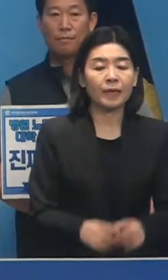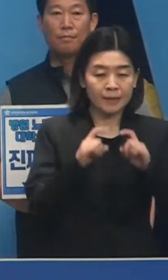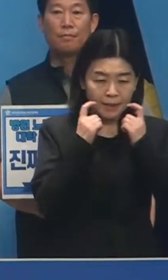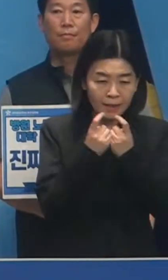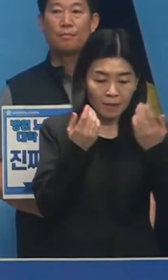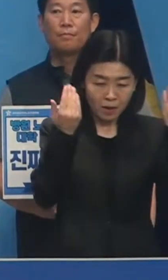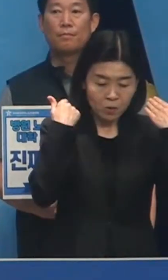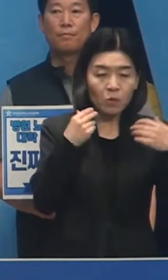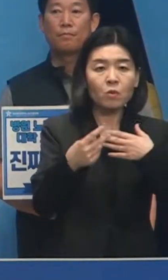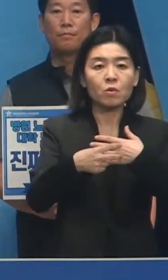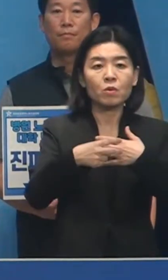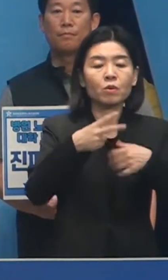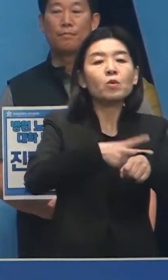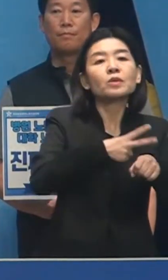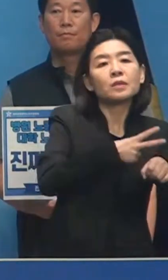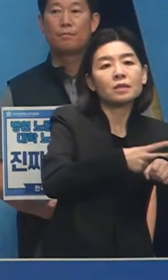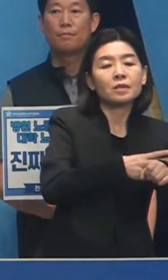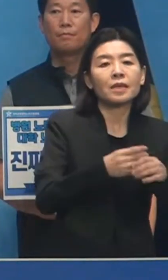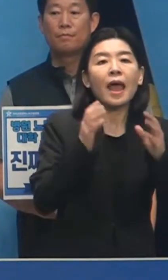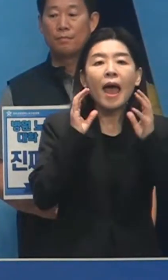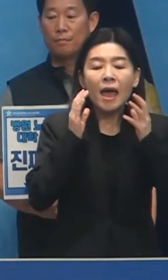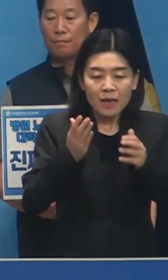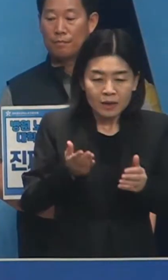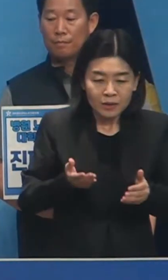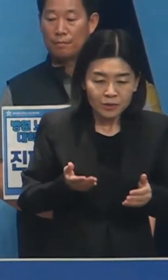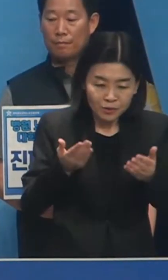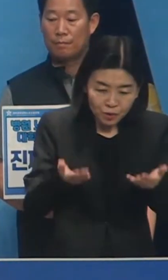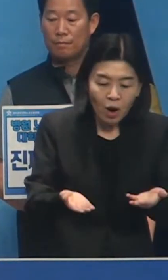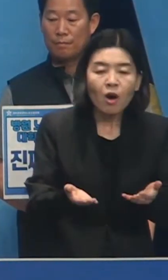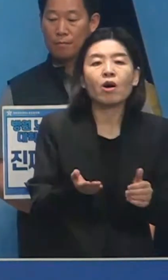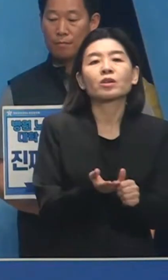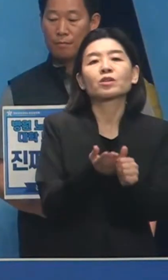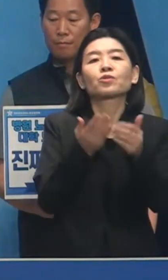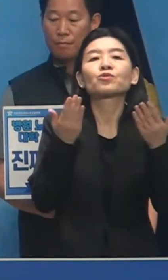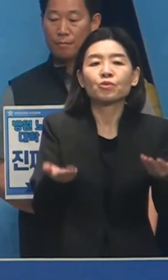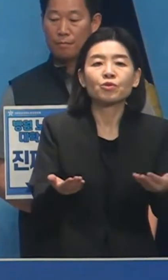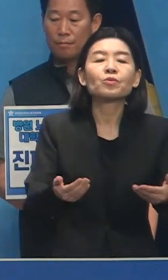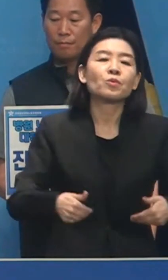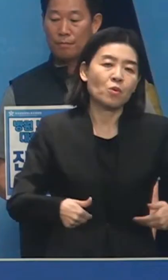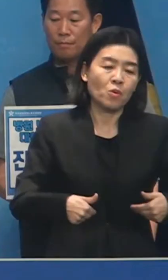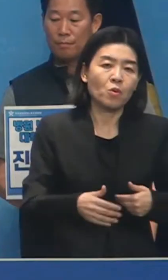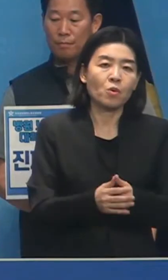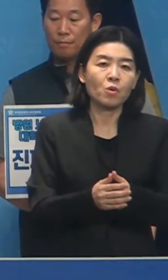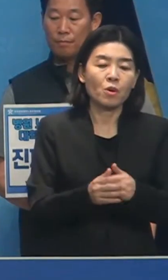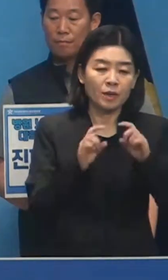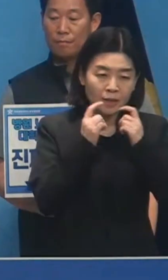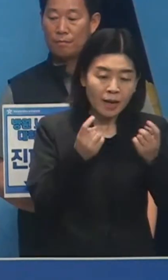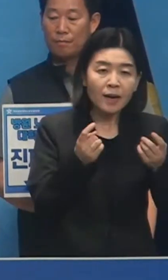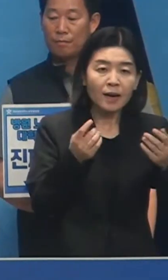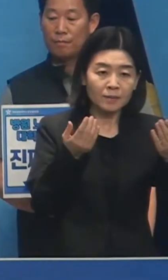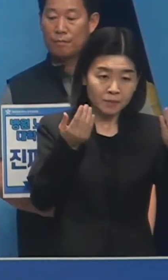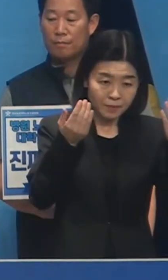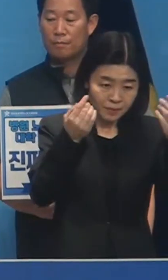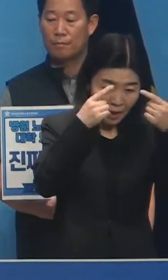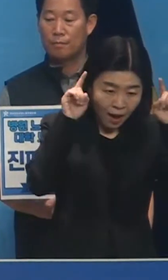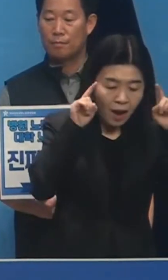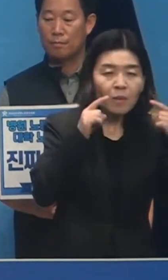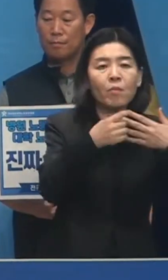사립학교 교직원들도 육아휴직 급여가 필요합니다. 많은 병원 노동자들의 사립대학 부속병원에서 일하고